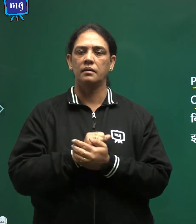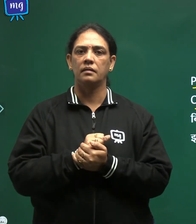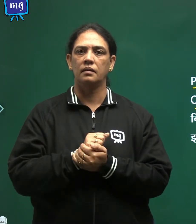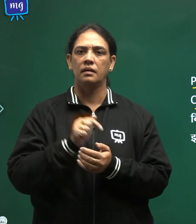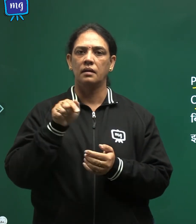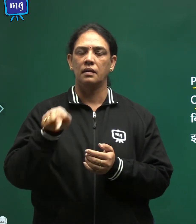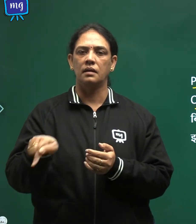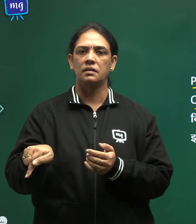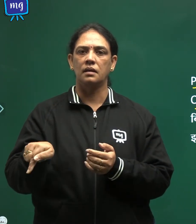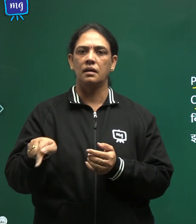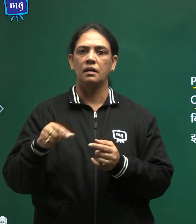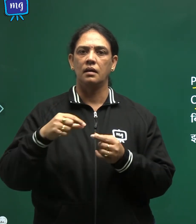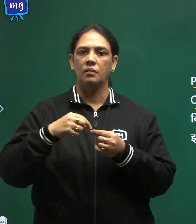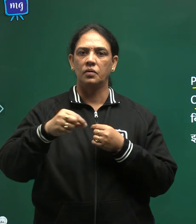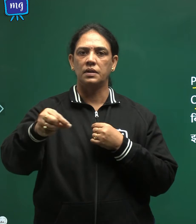इसकी भुजाएं हैं